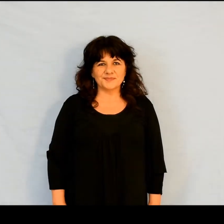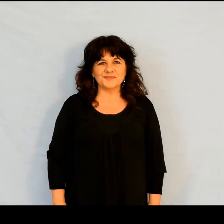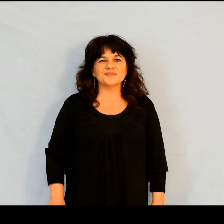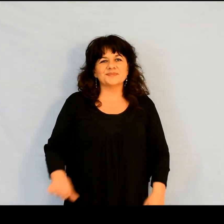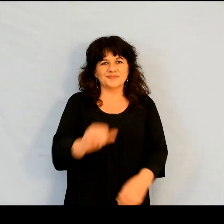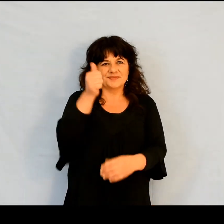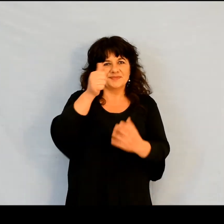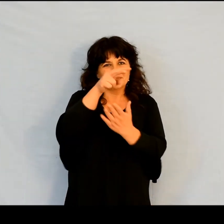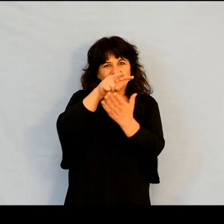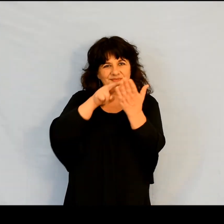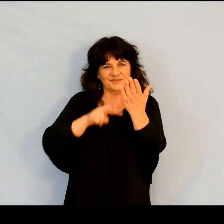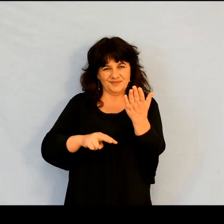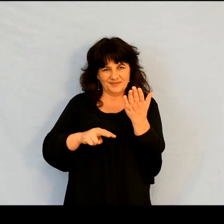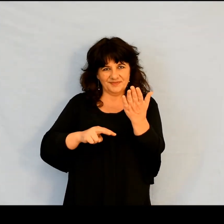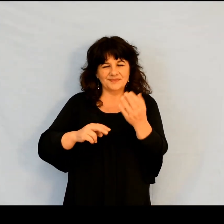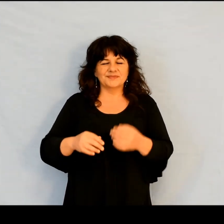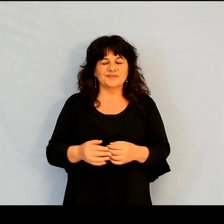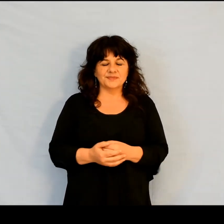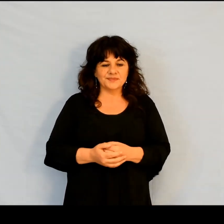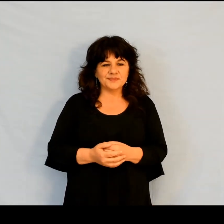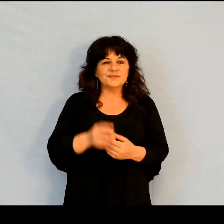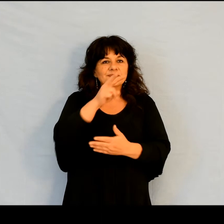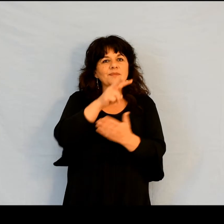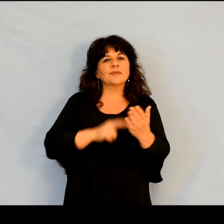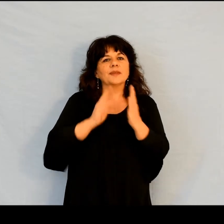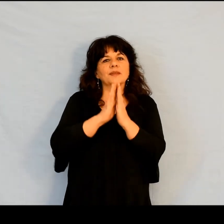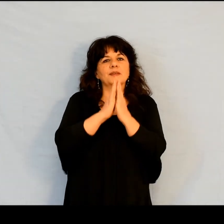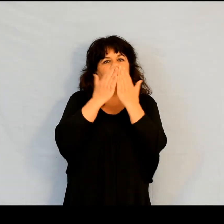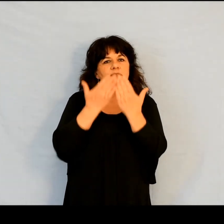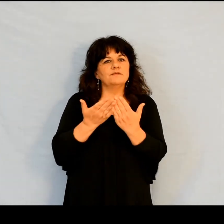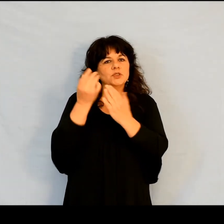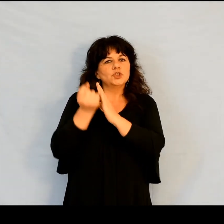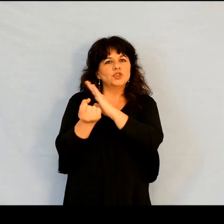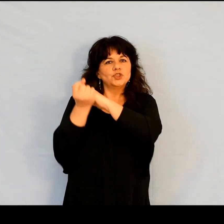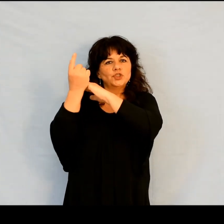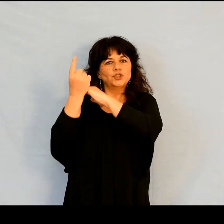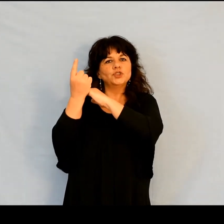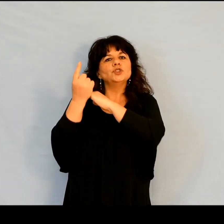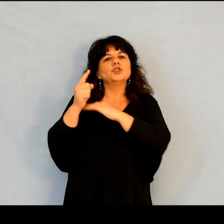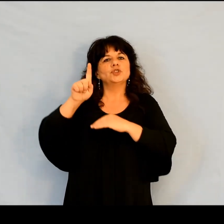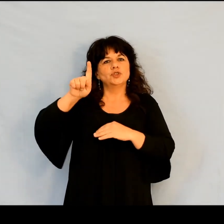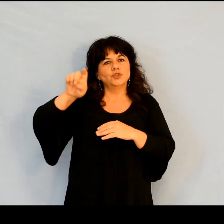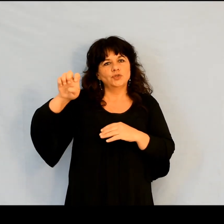Première lecture. Lecture du livre de la Genèse.